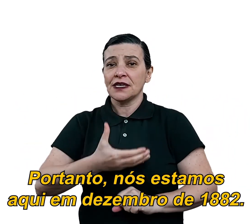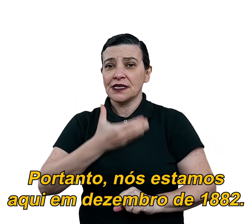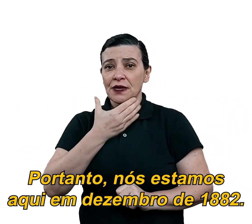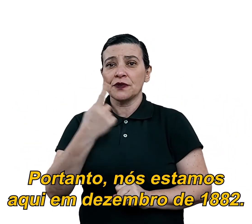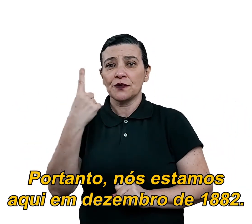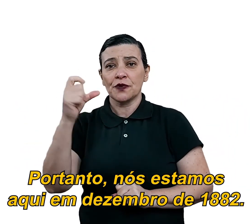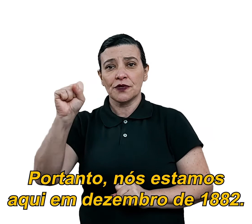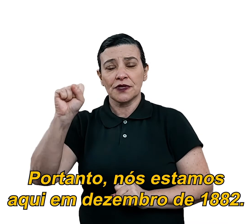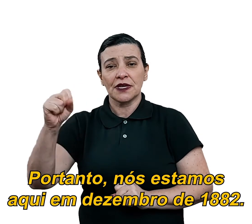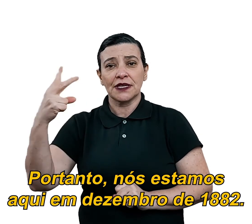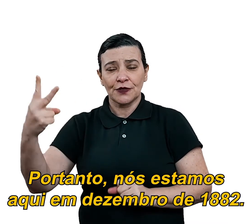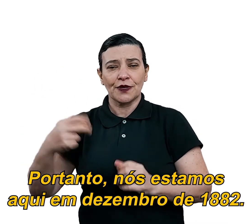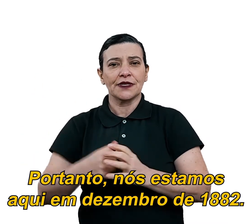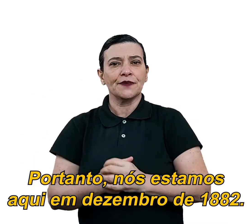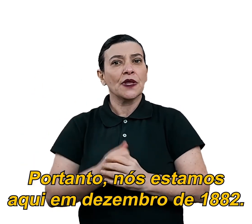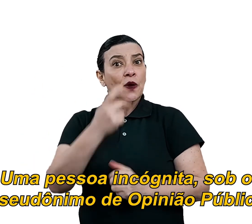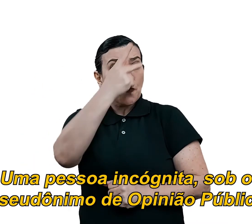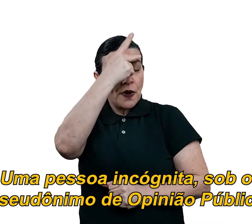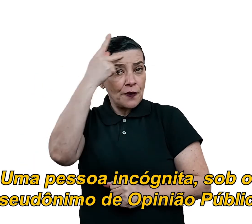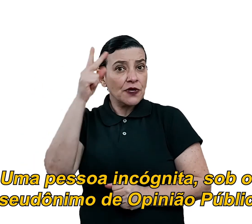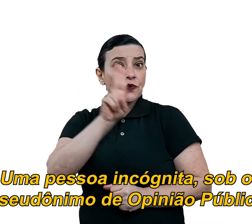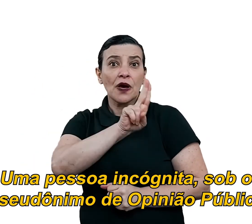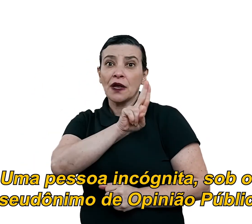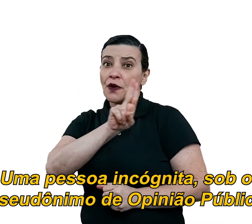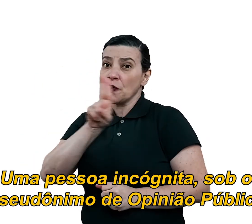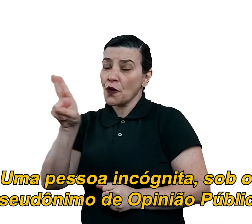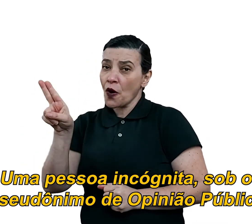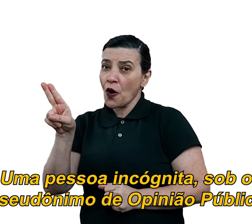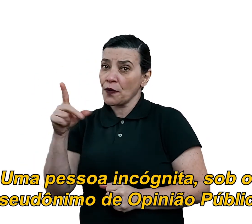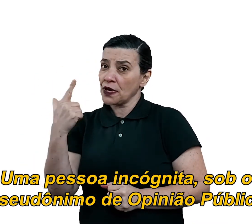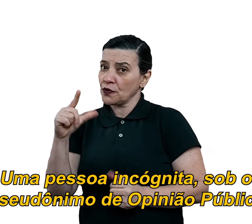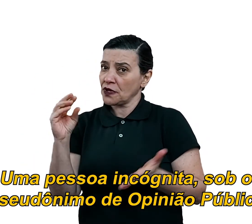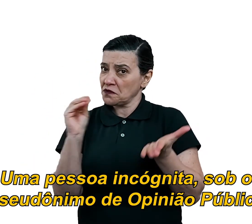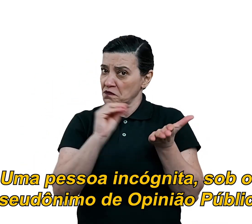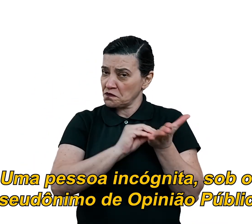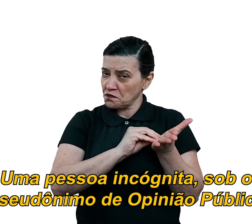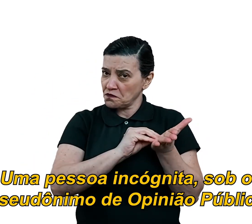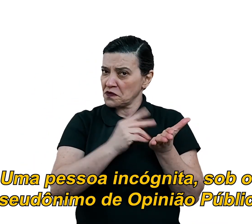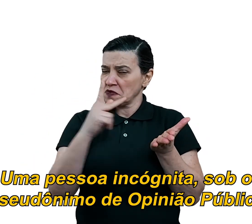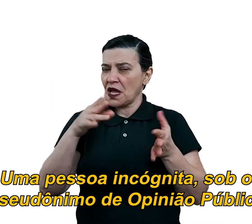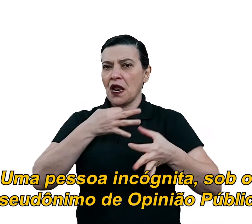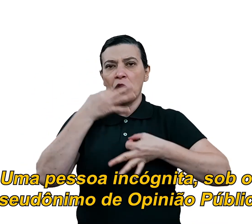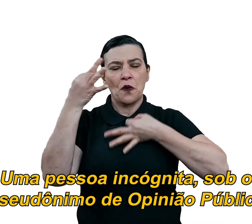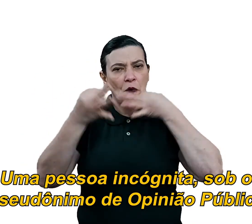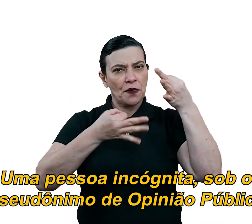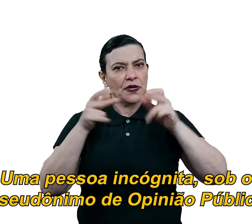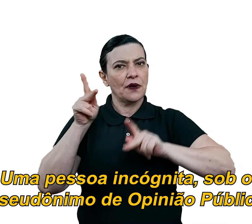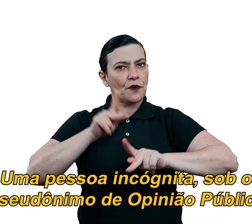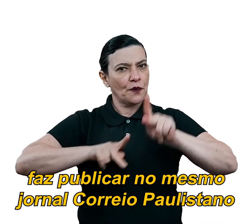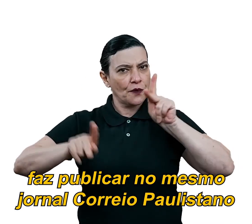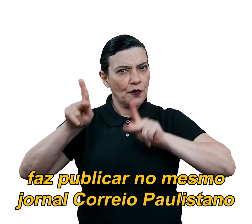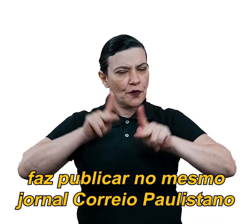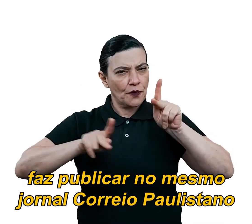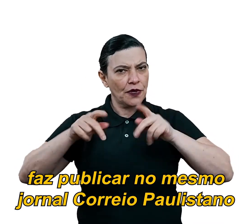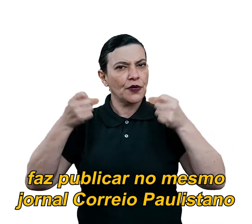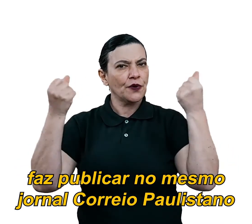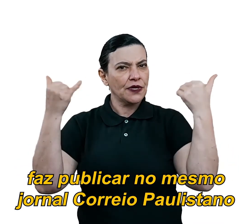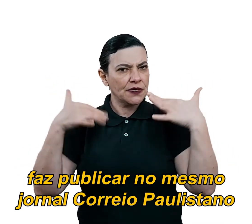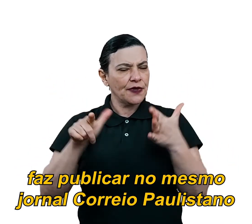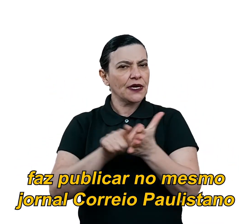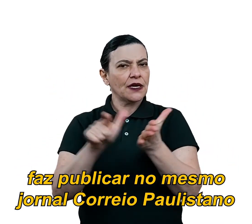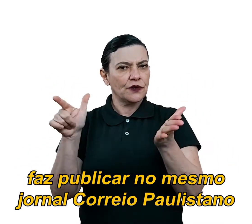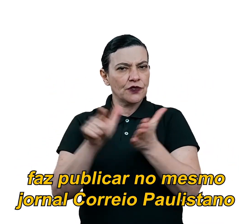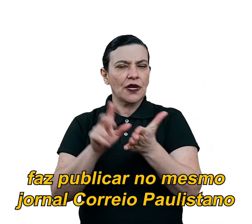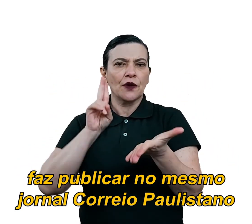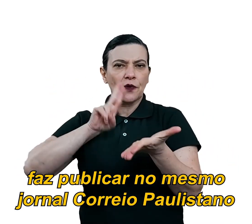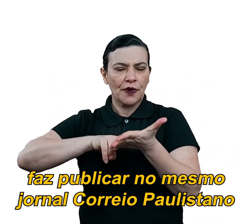em dezembro de 1882. Uma pessoa incógnita sob o pseudônimo de Opinião Pública faz